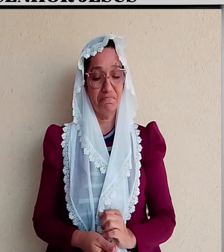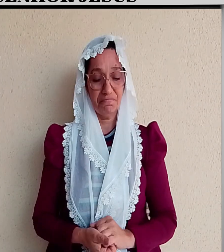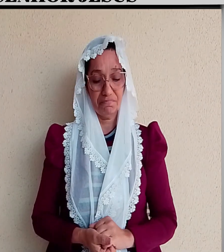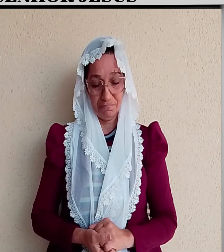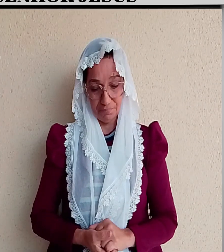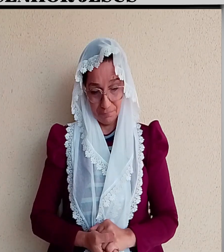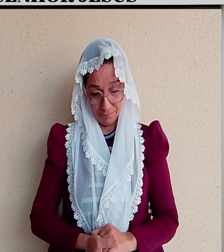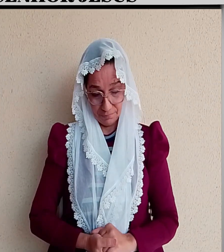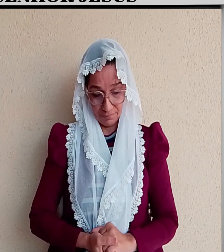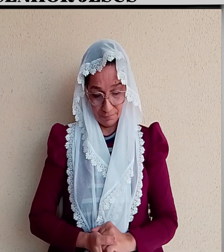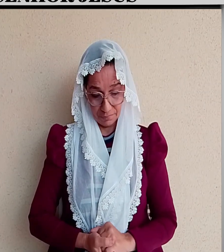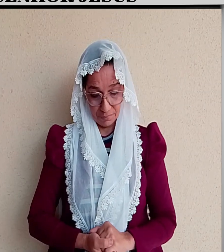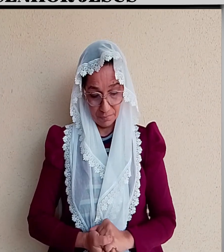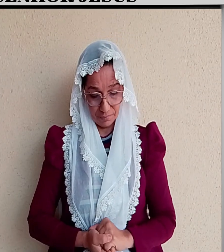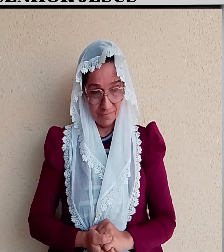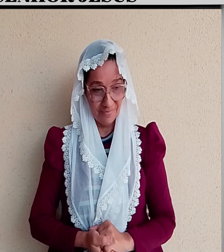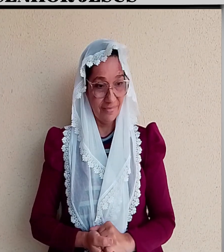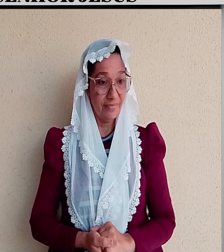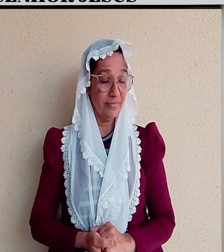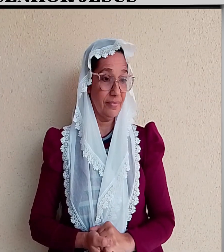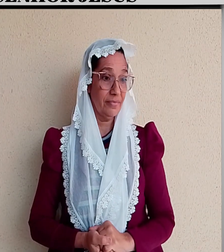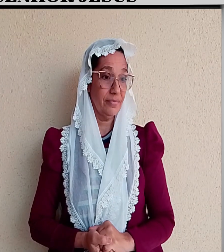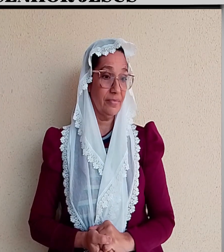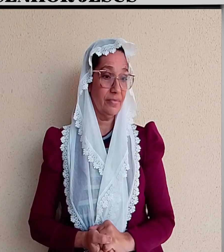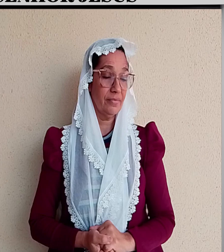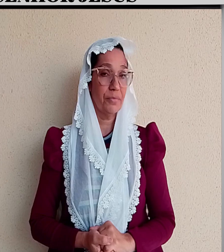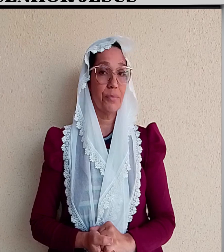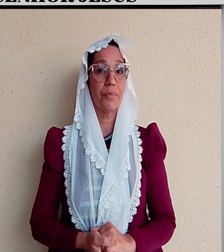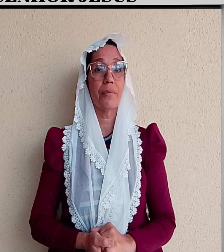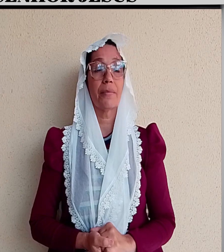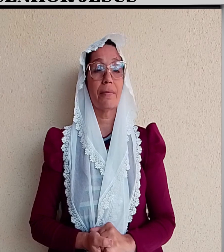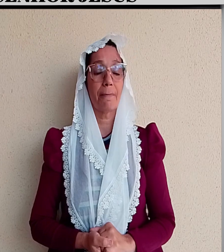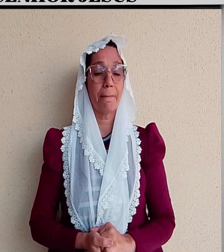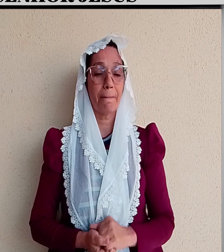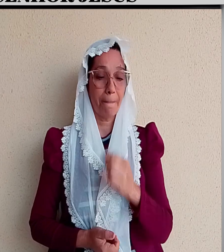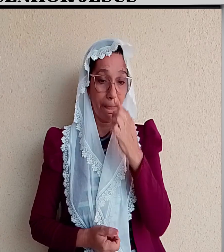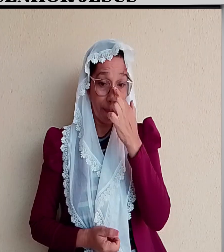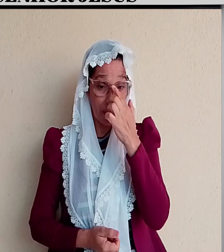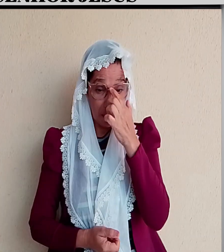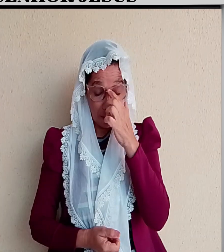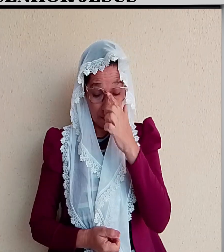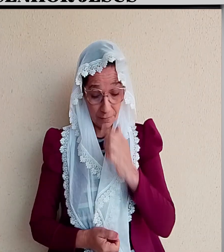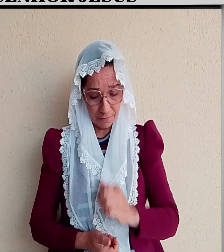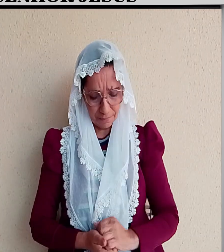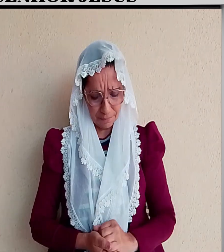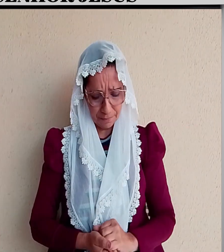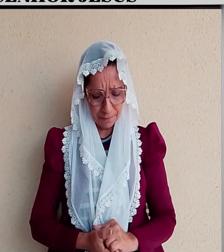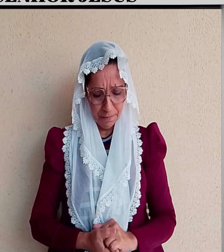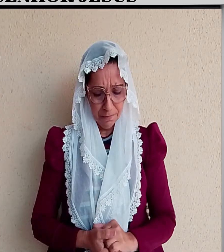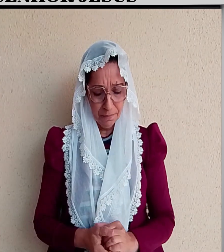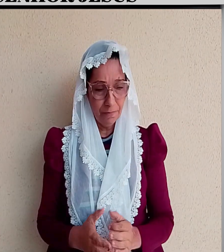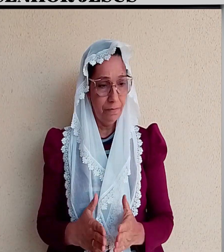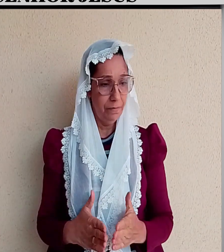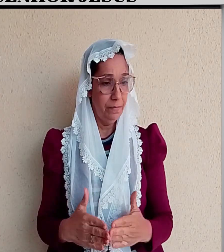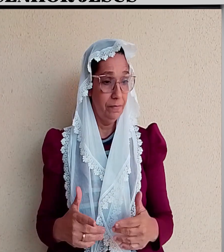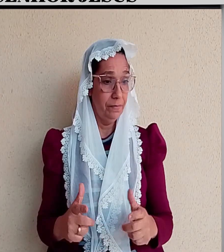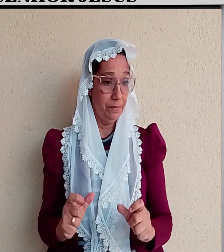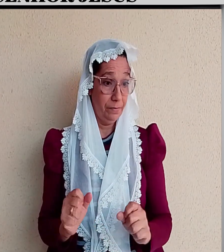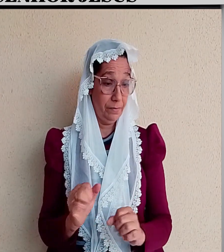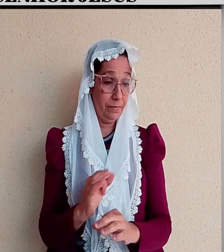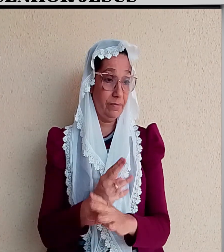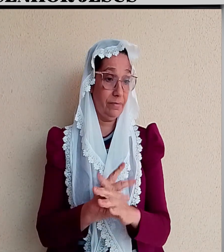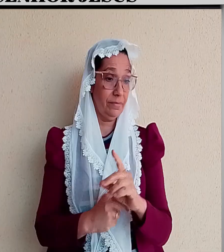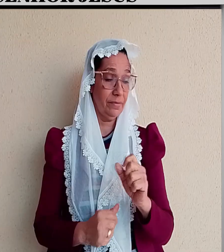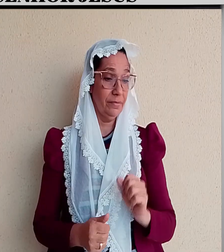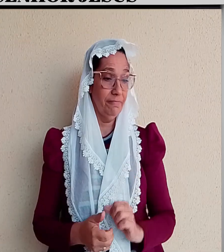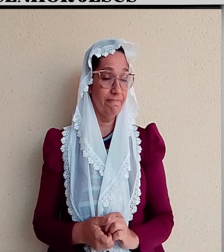a mente deles serão a mente de Deus, aleluia, a mente de Cristo. Glória a Jesus. Então não devemos